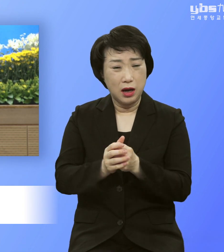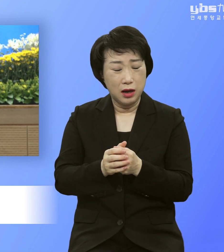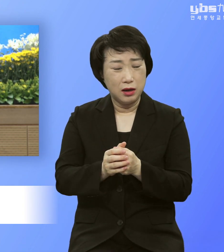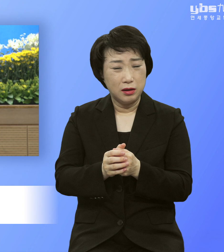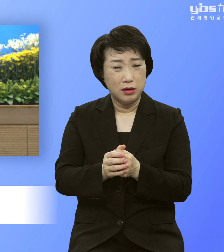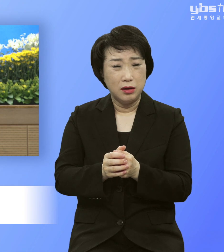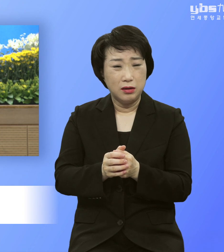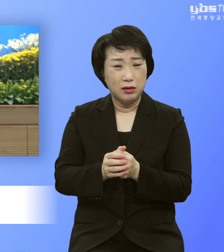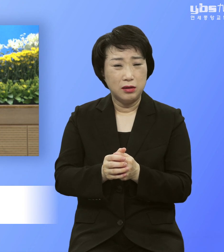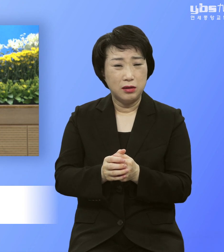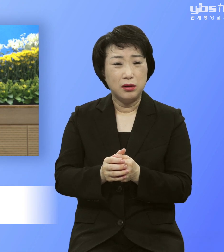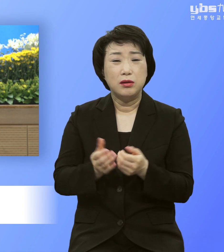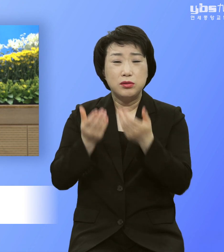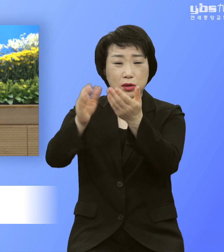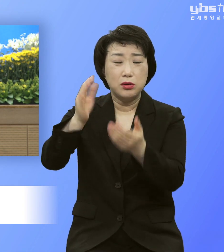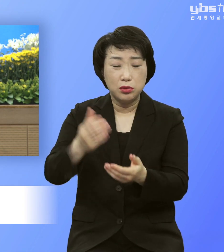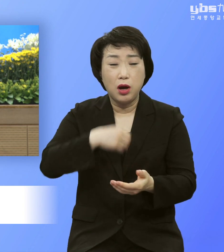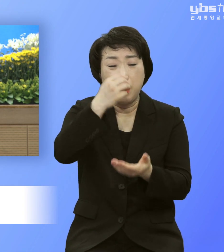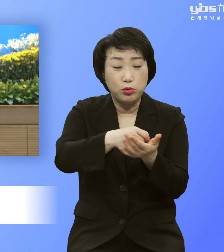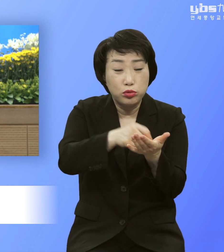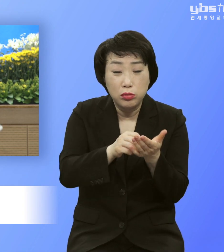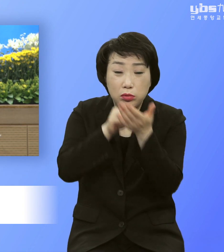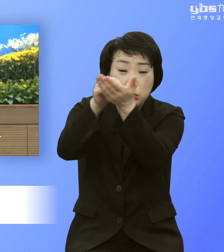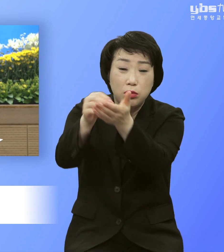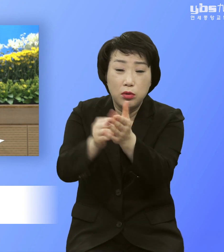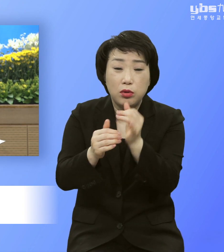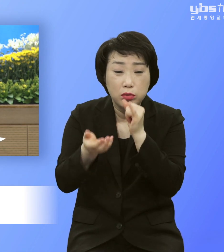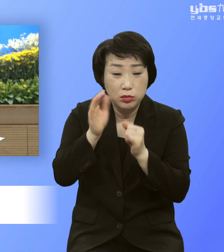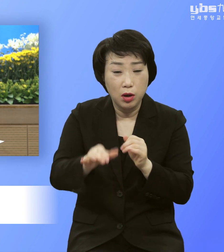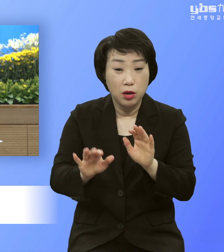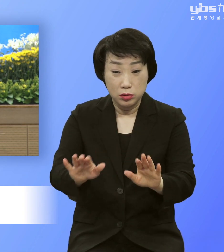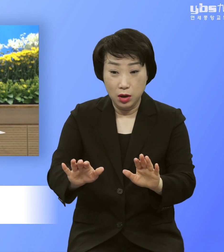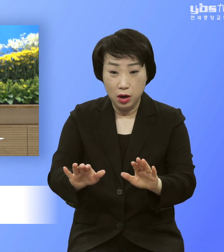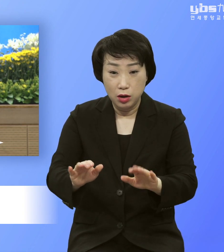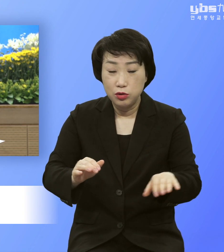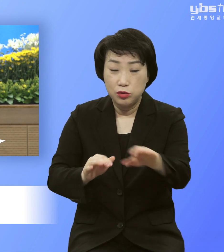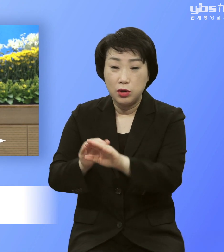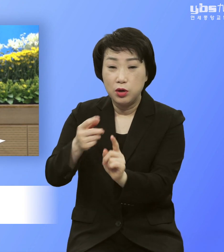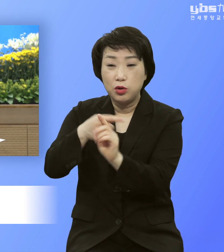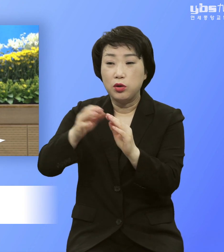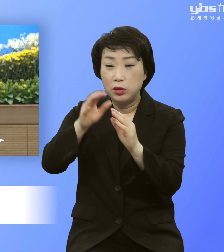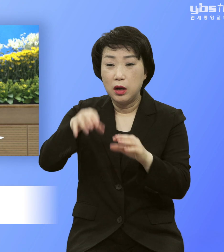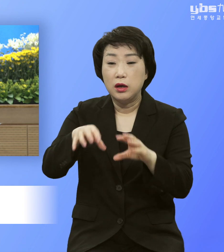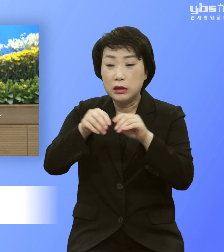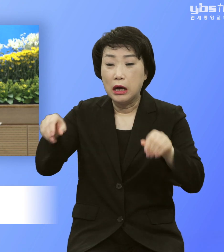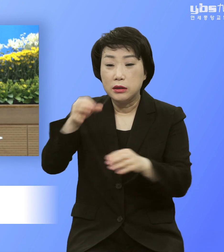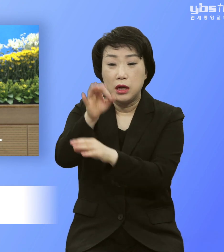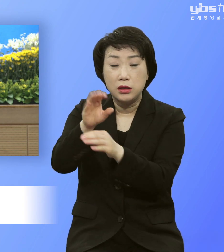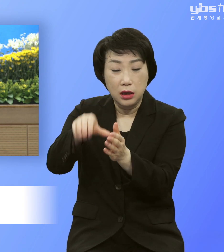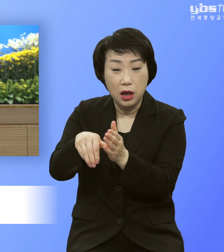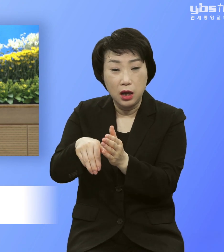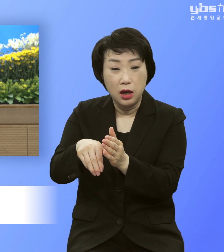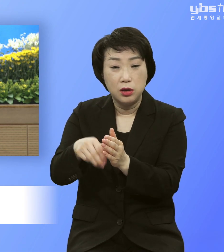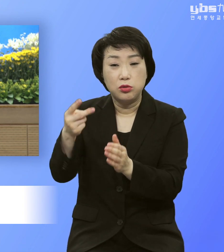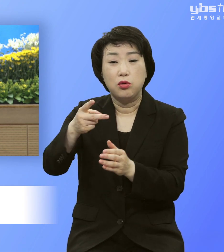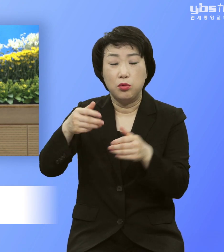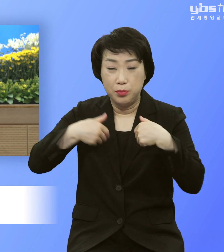써냈지요. 근데 써냈다가 막상 우리가 교회 부지를 구입하거나 그럴